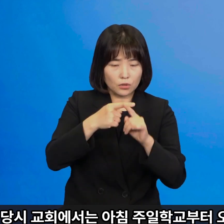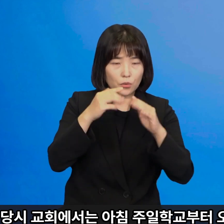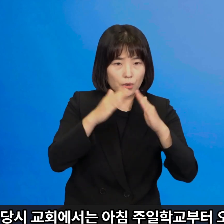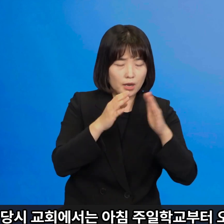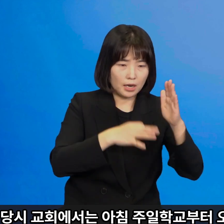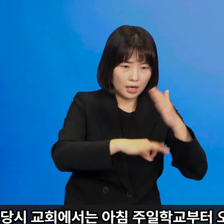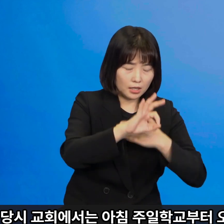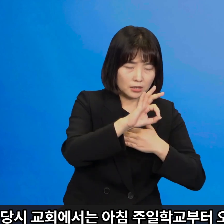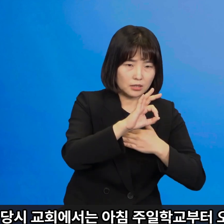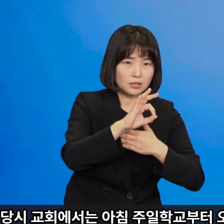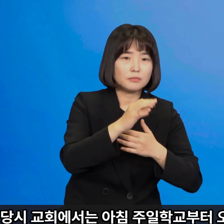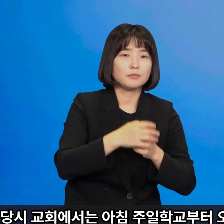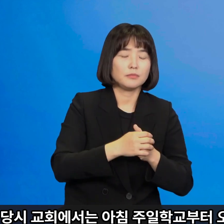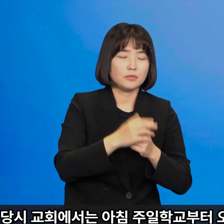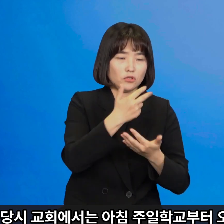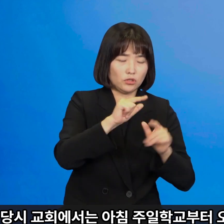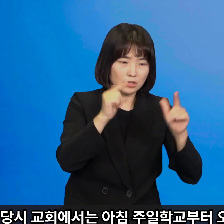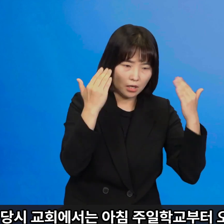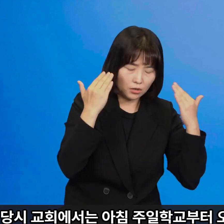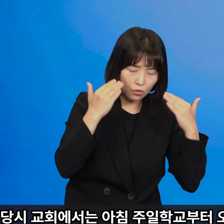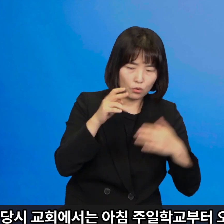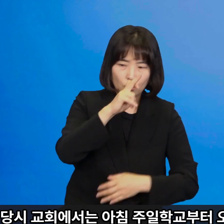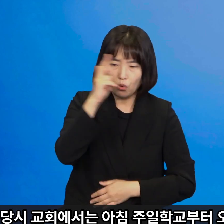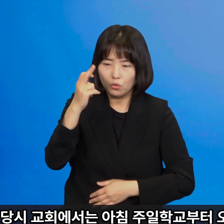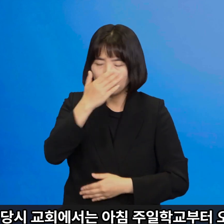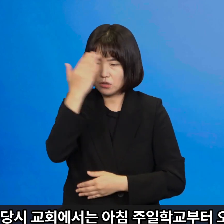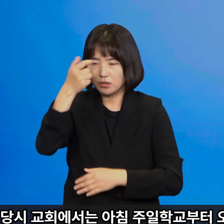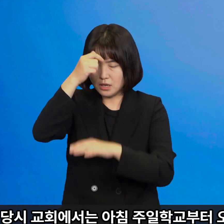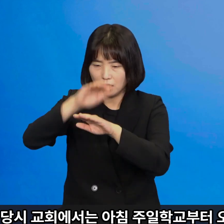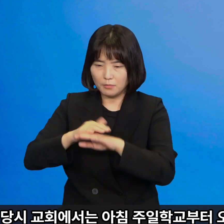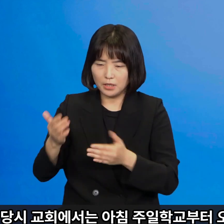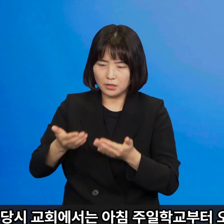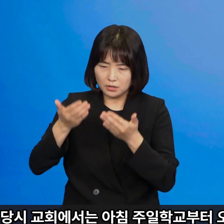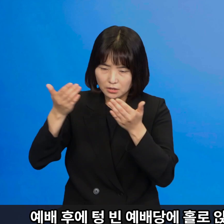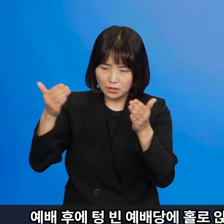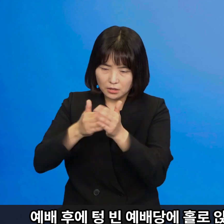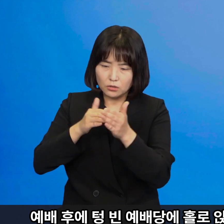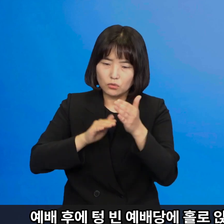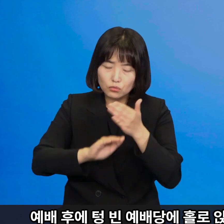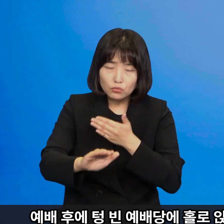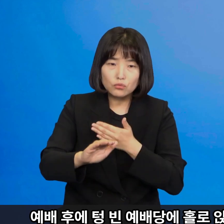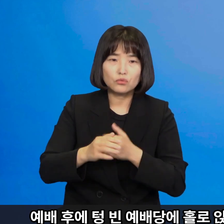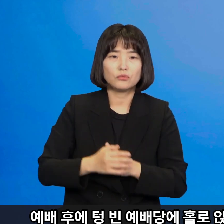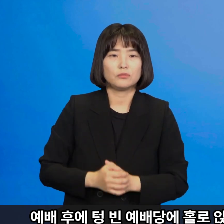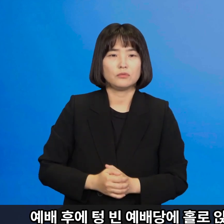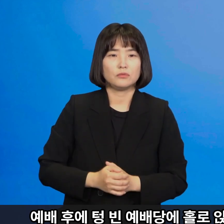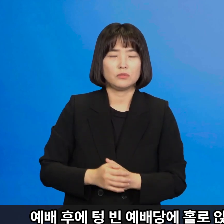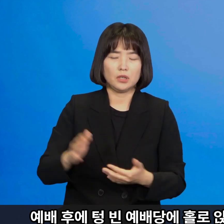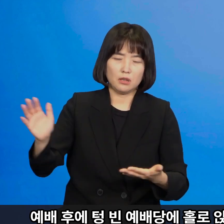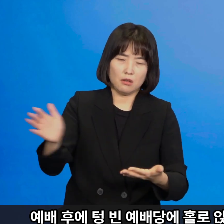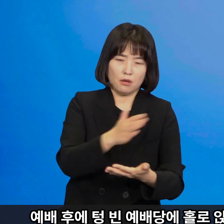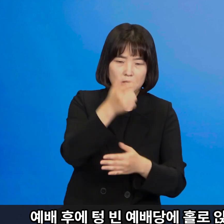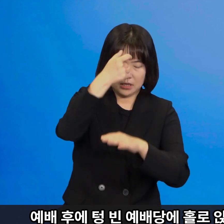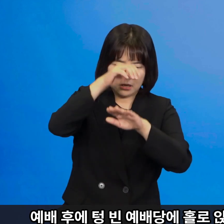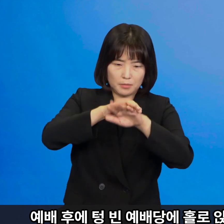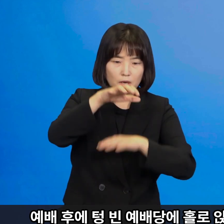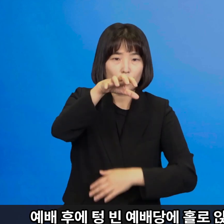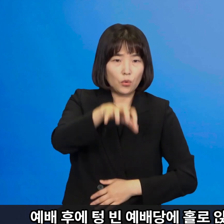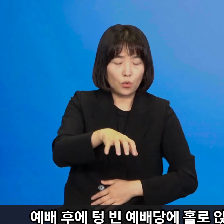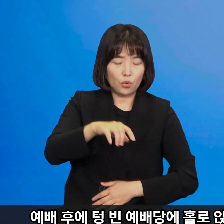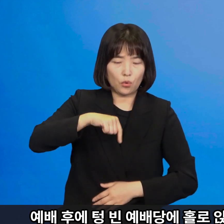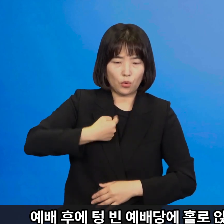아침 주일학교부터 오후 청년 예배까지 은혜 가운데 섬겼어도 예배 후에 텅 빈 예배당에 홀로 앉아